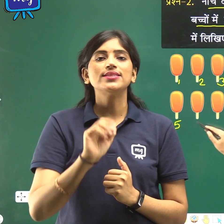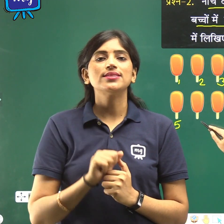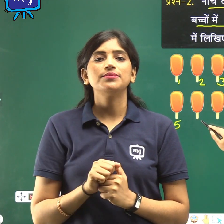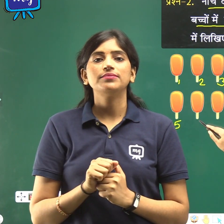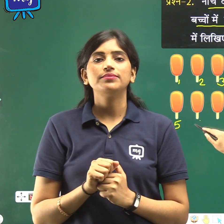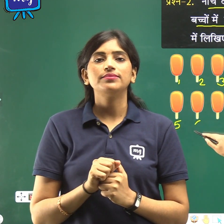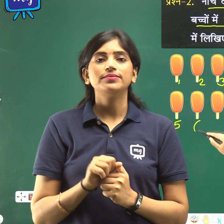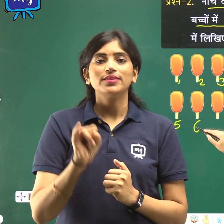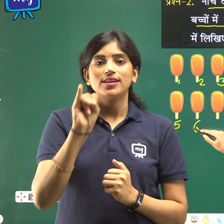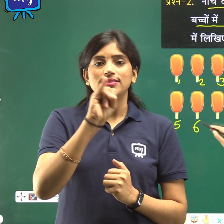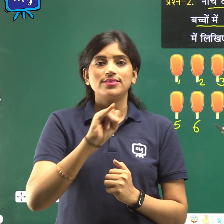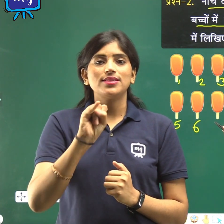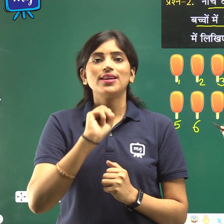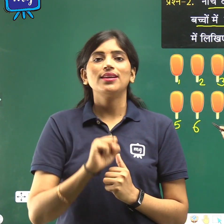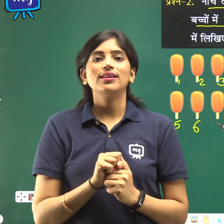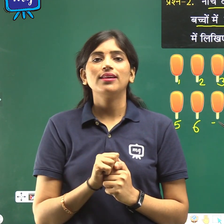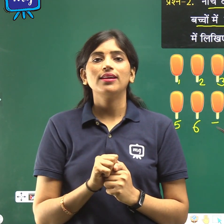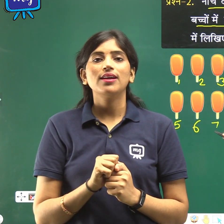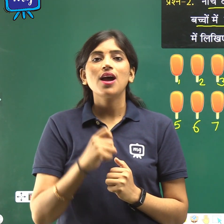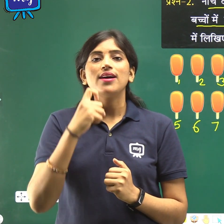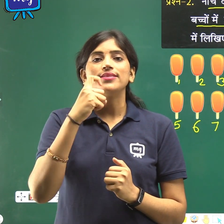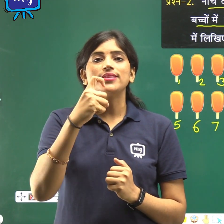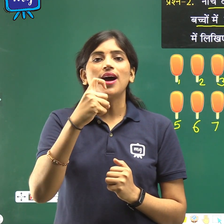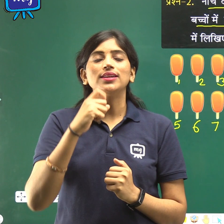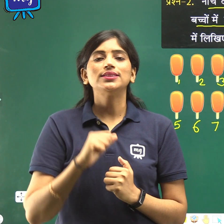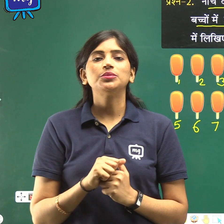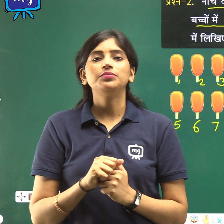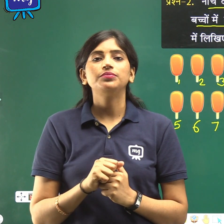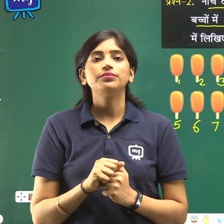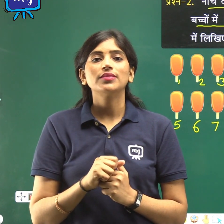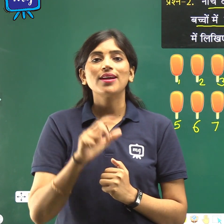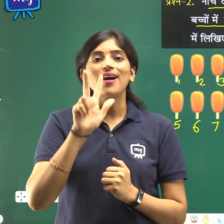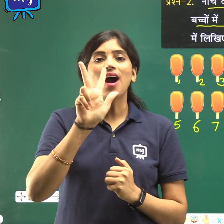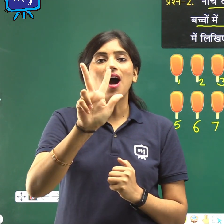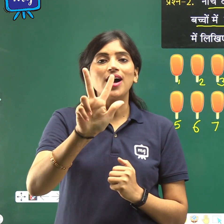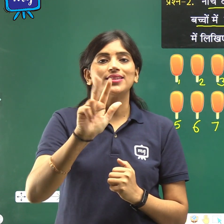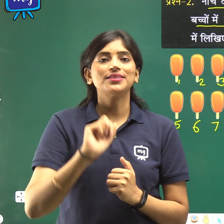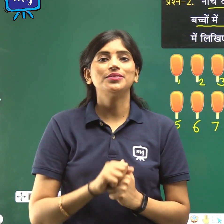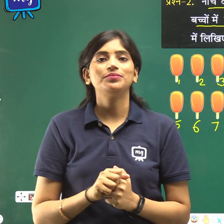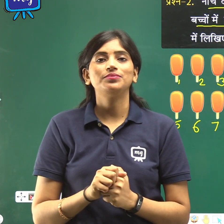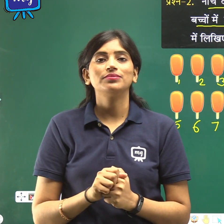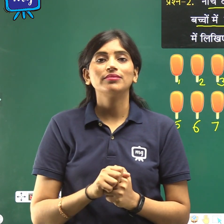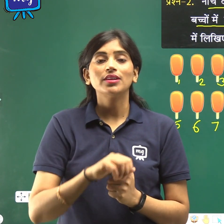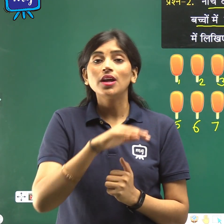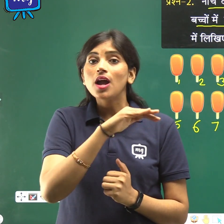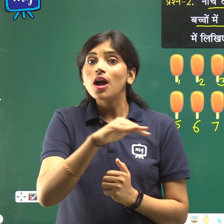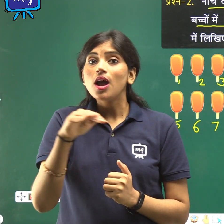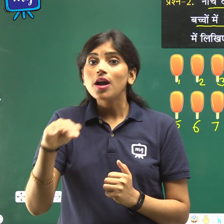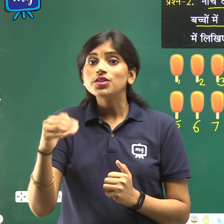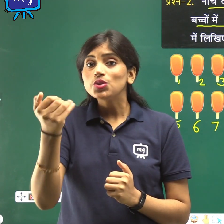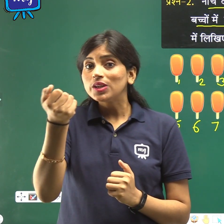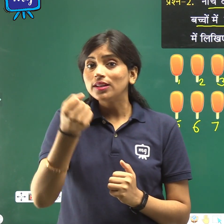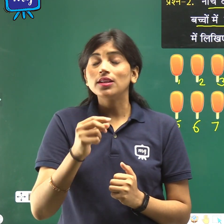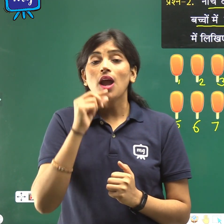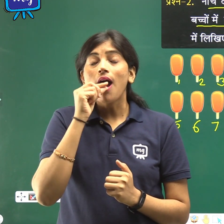5, 6, 7, 8। बच्चों, कितनी आइसक्रीम